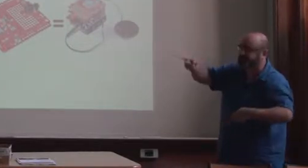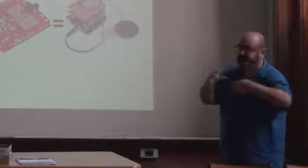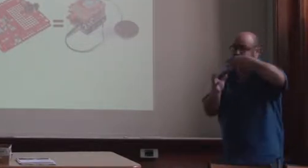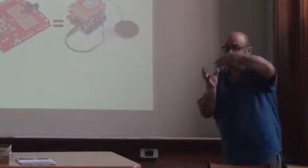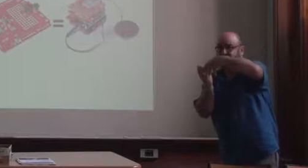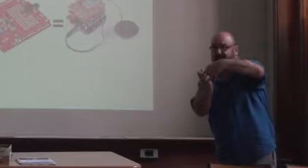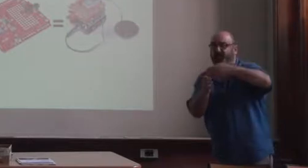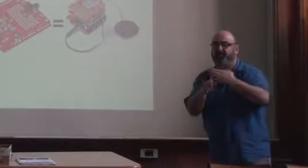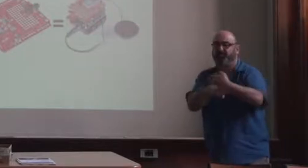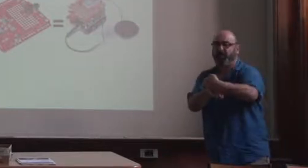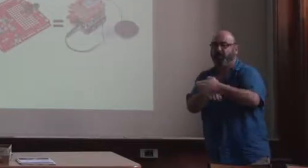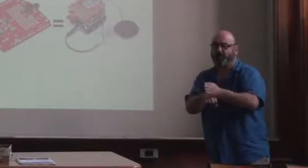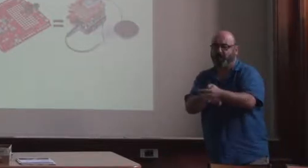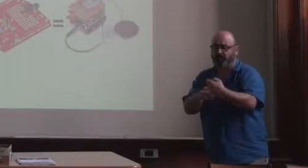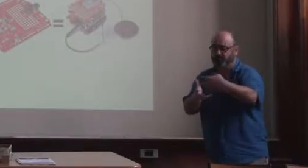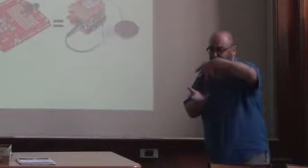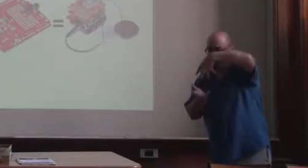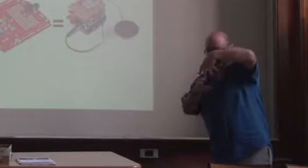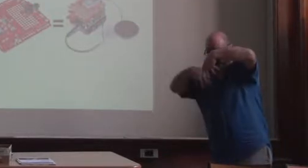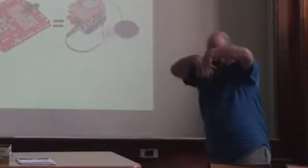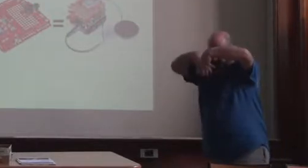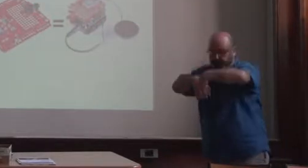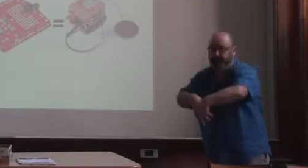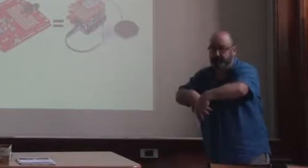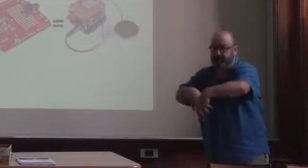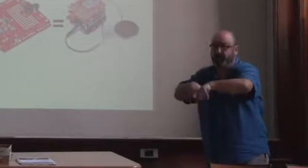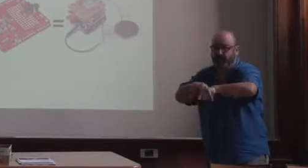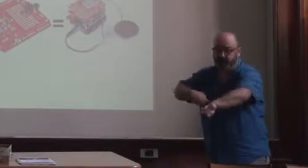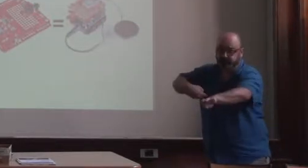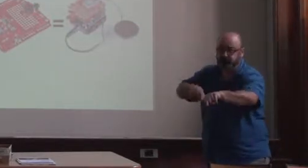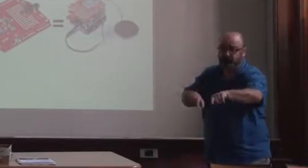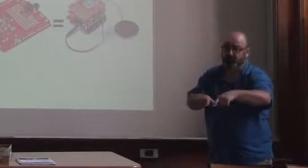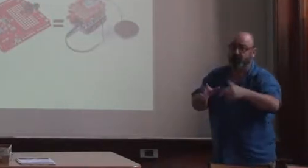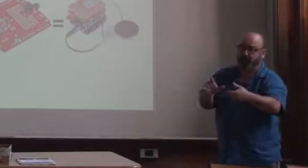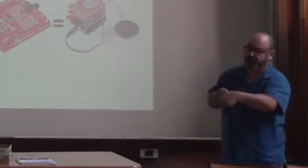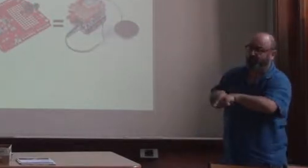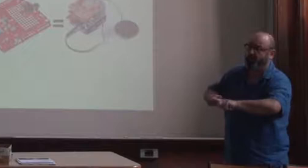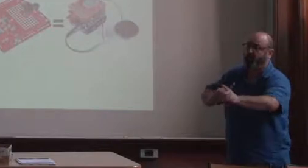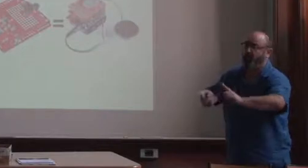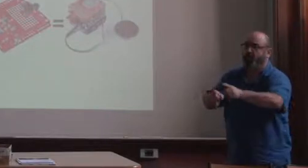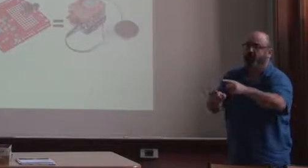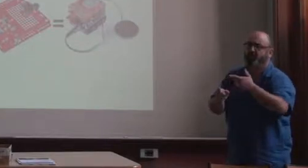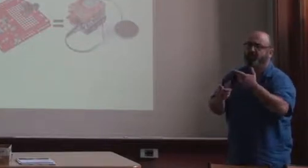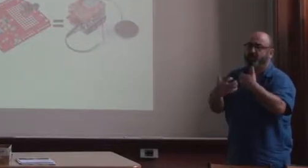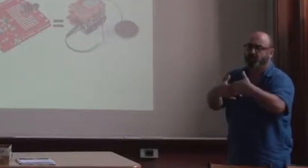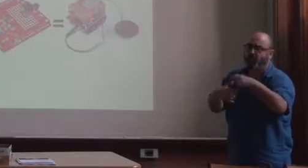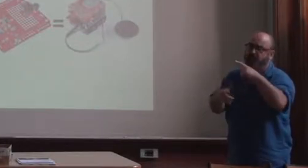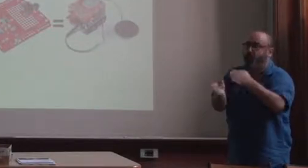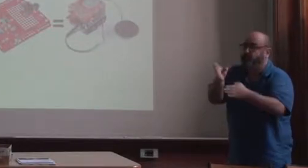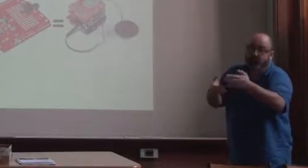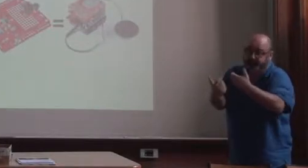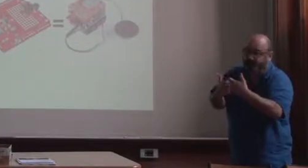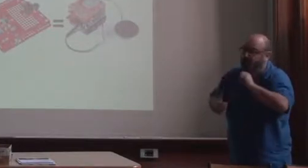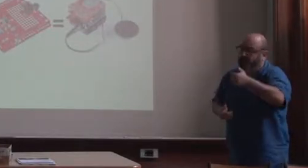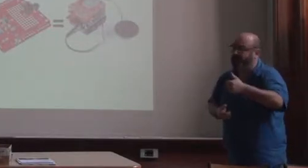ports qui sont sur le côté. Et puis du coup, vous pouvez juste rajouter un shield pour contrôler des moteurs parce que vous faites un robot aujourd'hui. Demain,